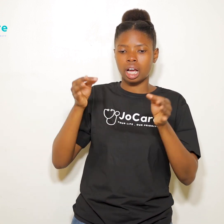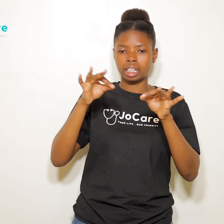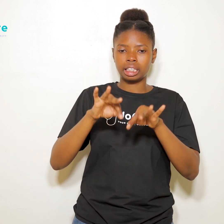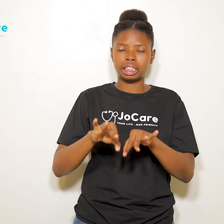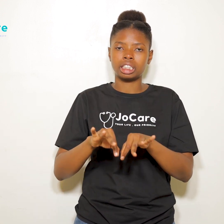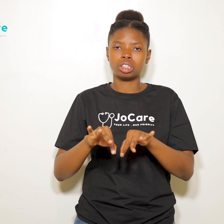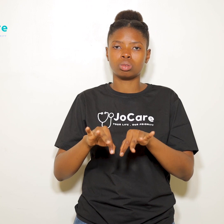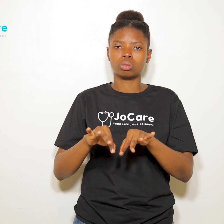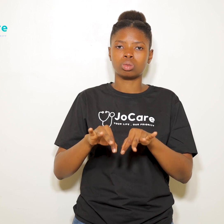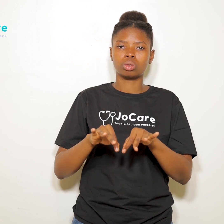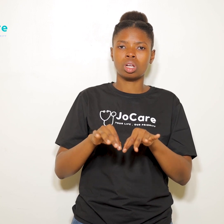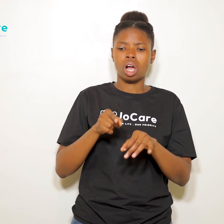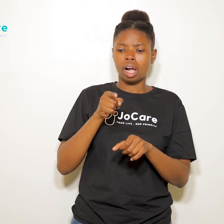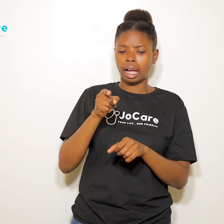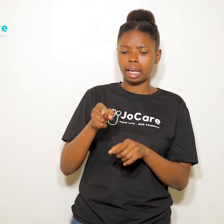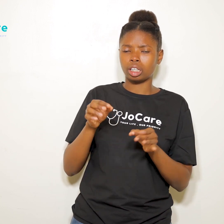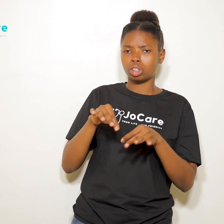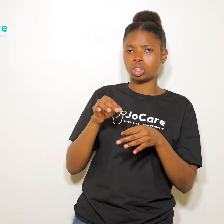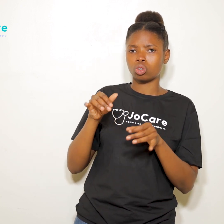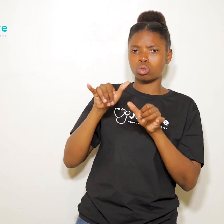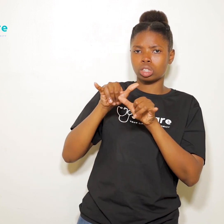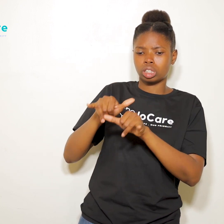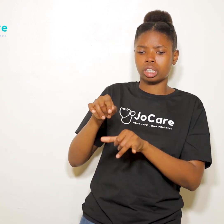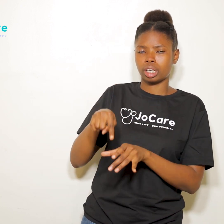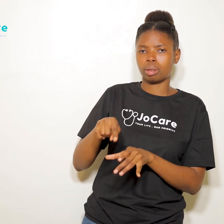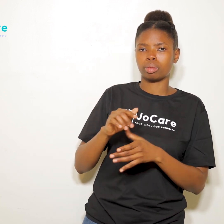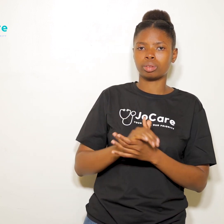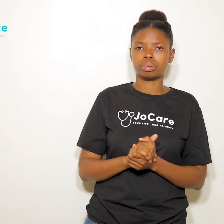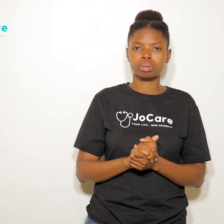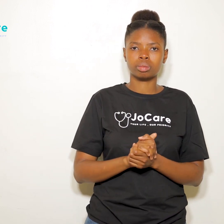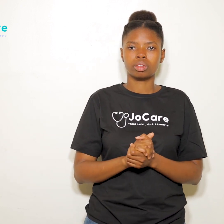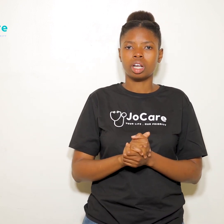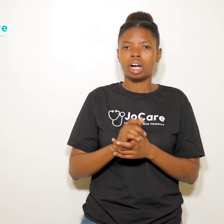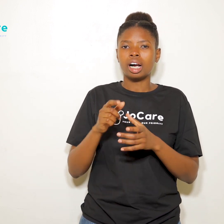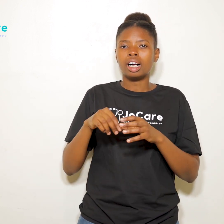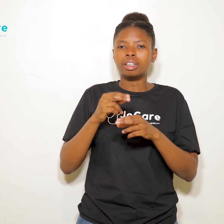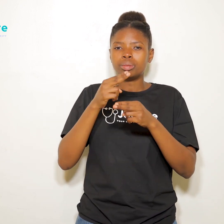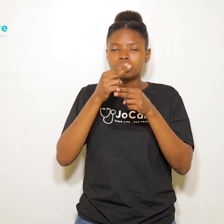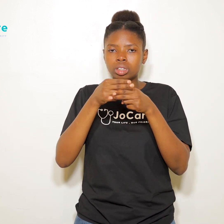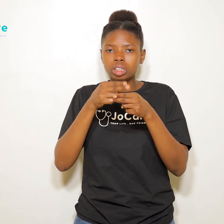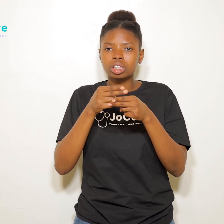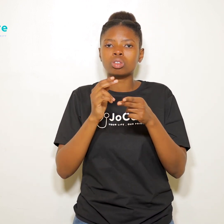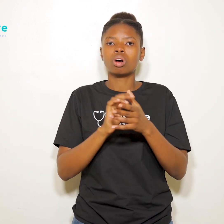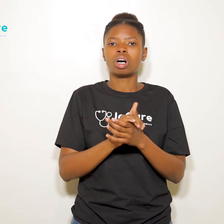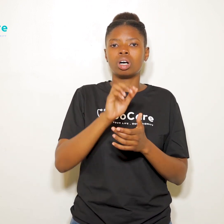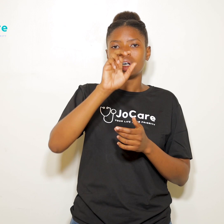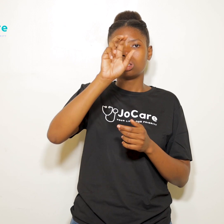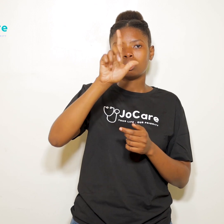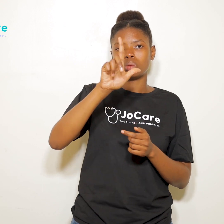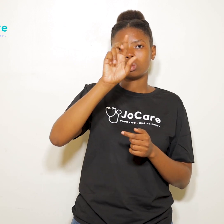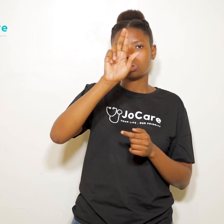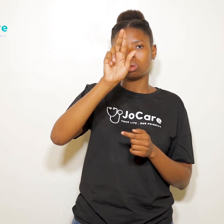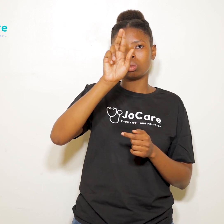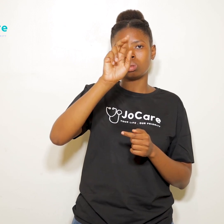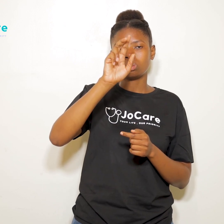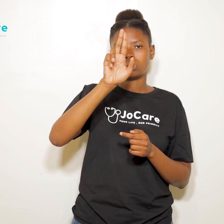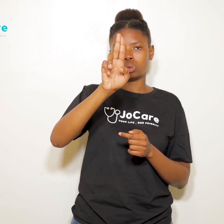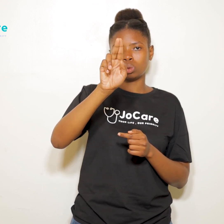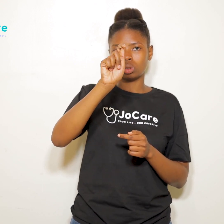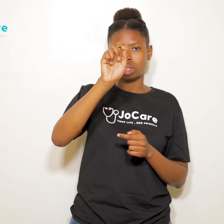luteum. Icyo kintu gisigara mu gifaransa bakita col jaune, gitangira gukora umusemburo witwa progesterone.